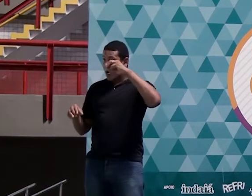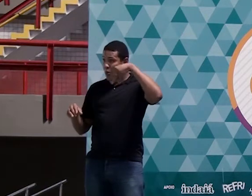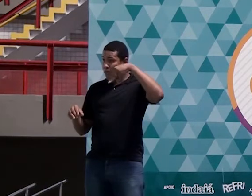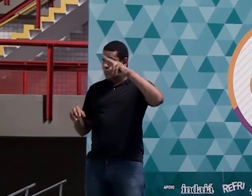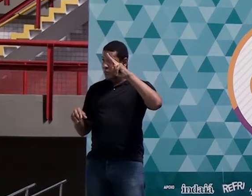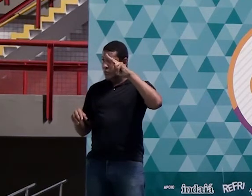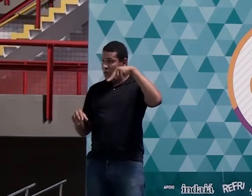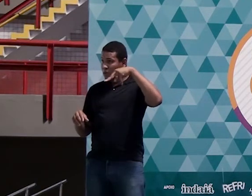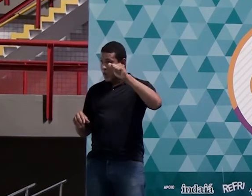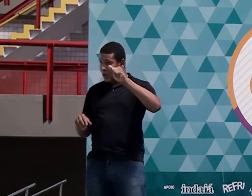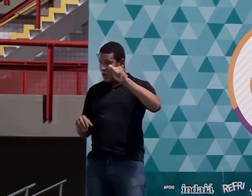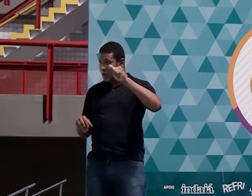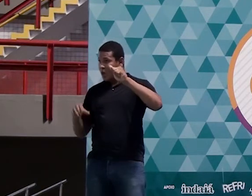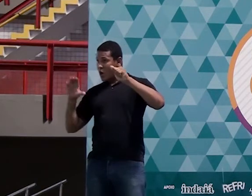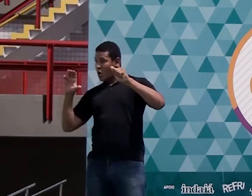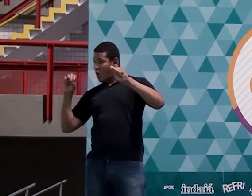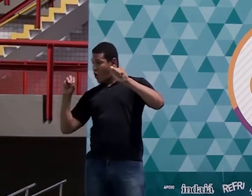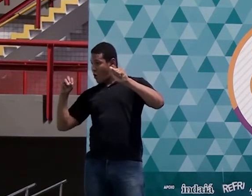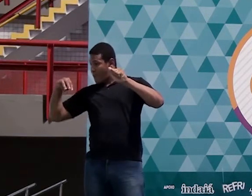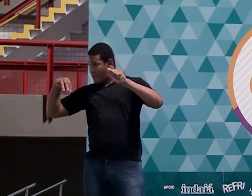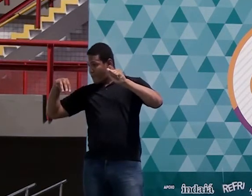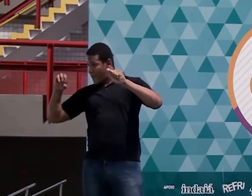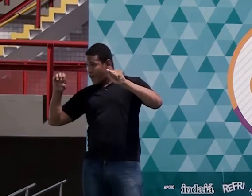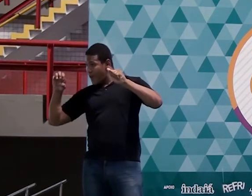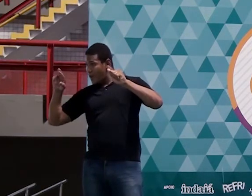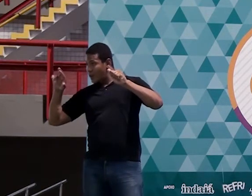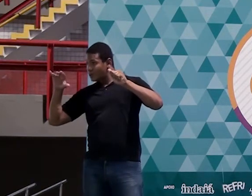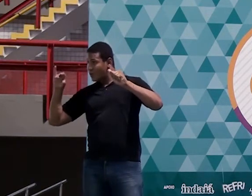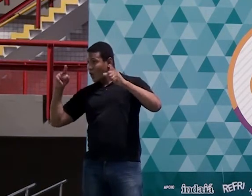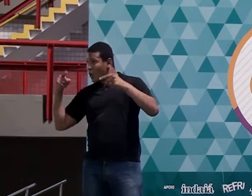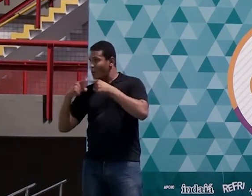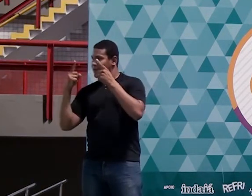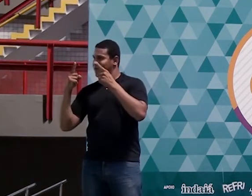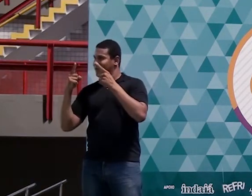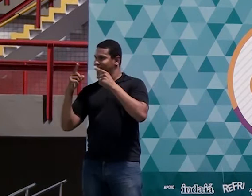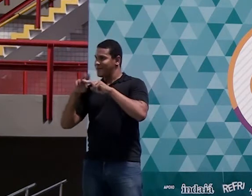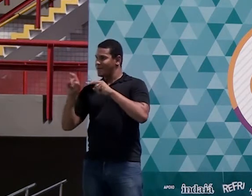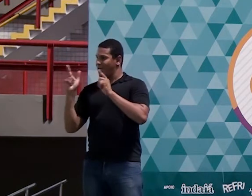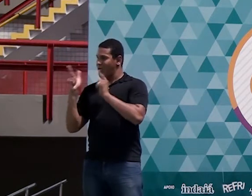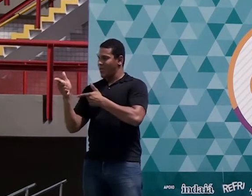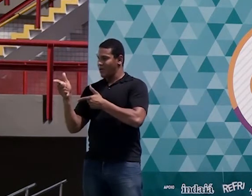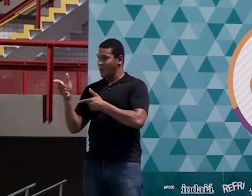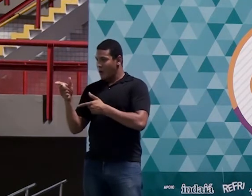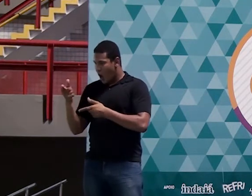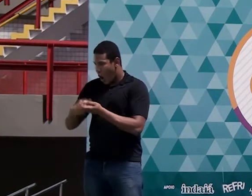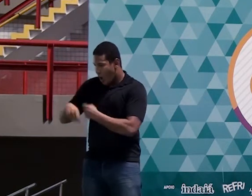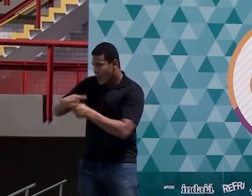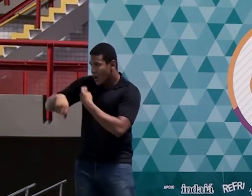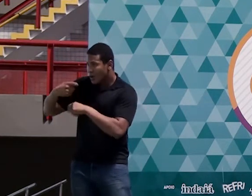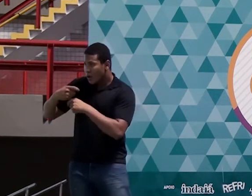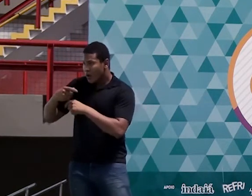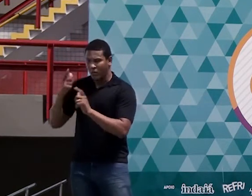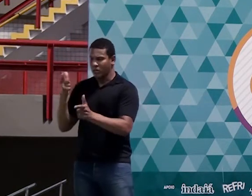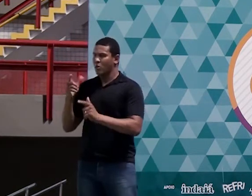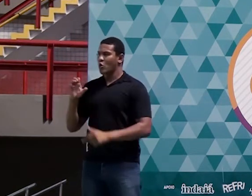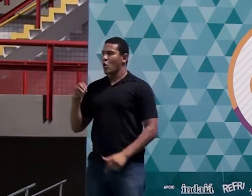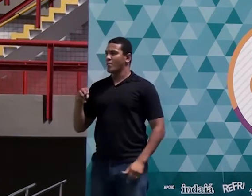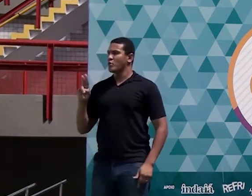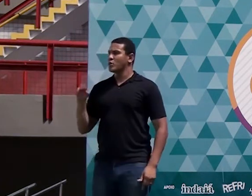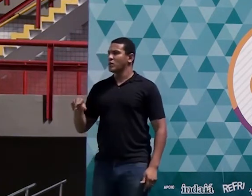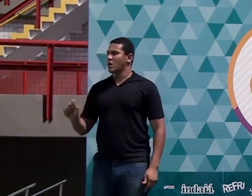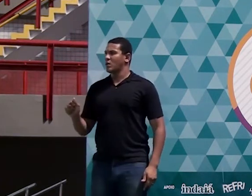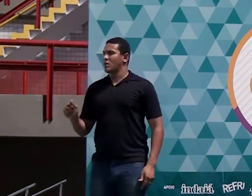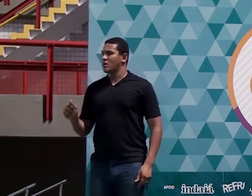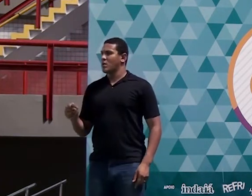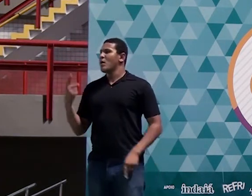da cidade comercial na Idade Média. Tá bom? Por que que você tem que botar isso? Porque quando